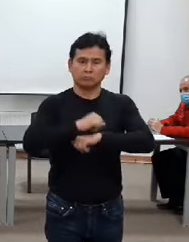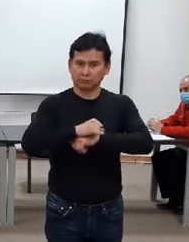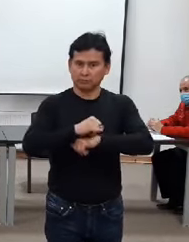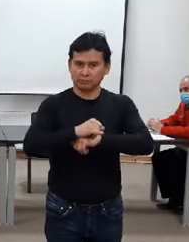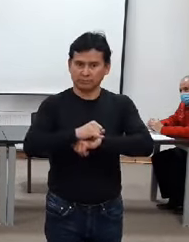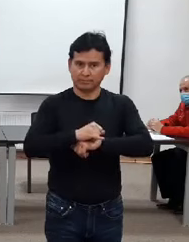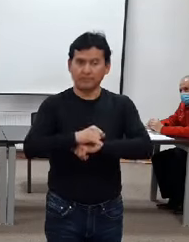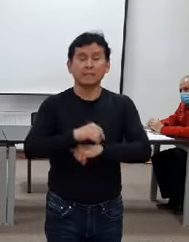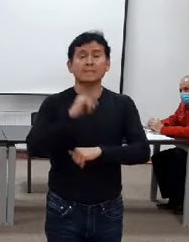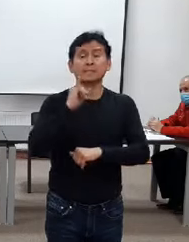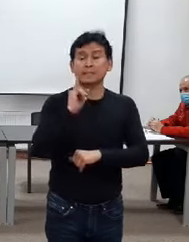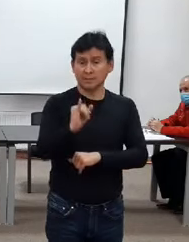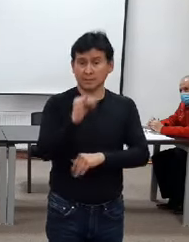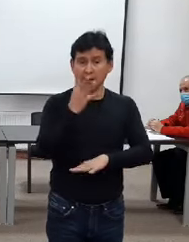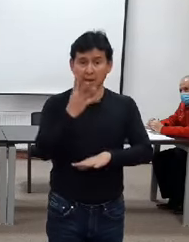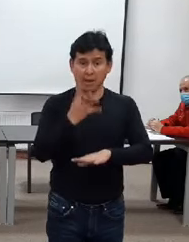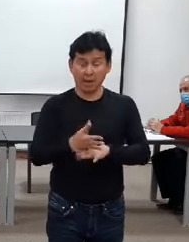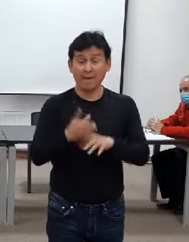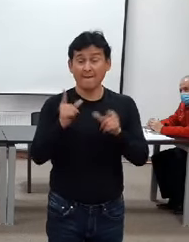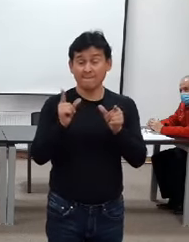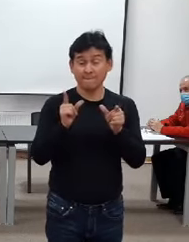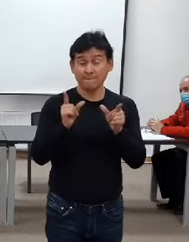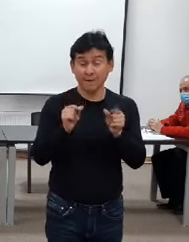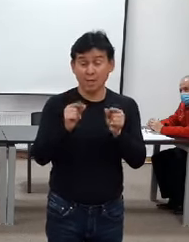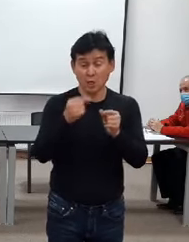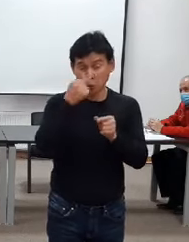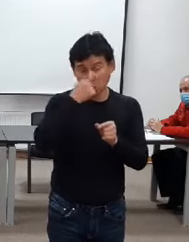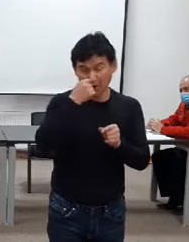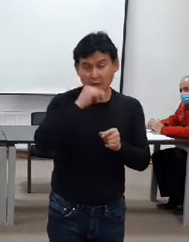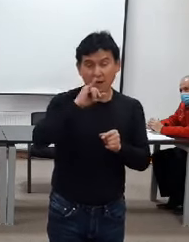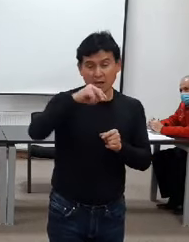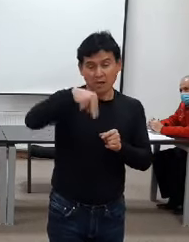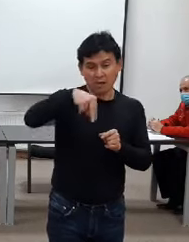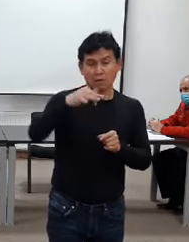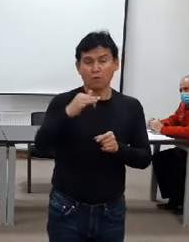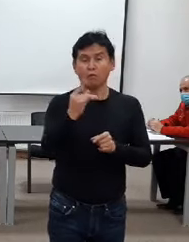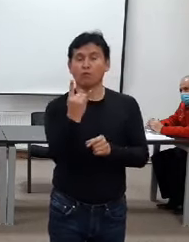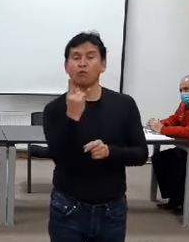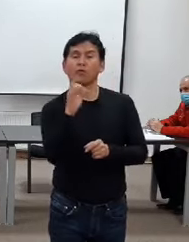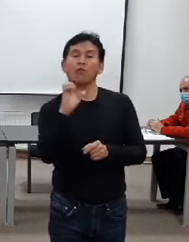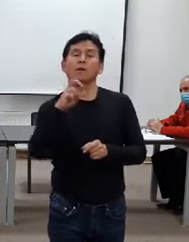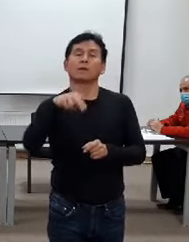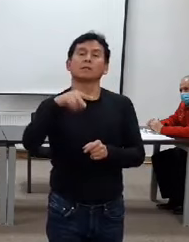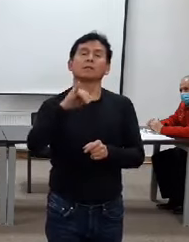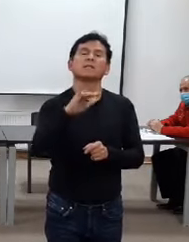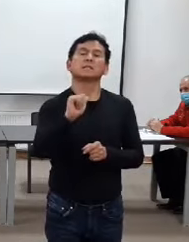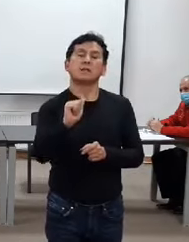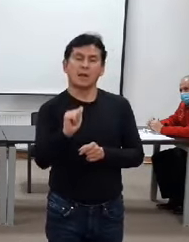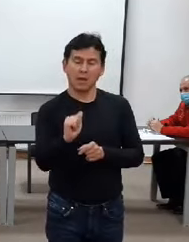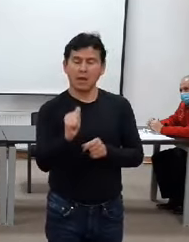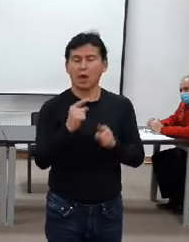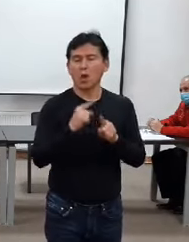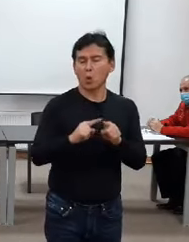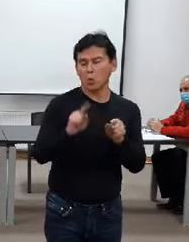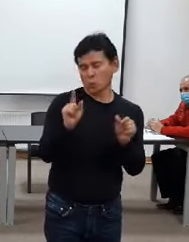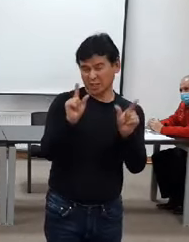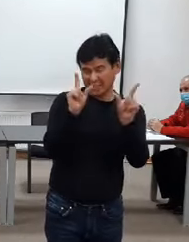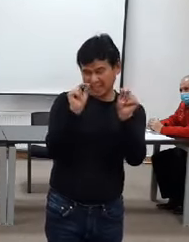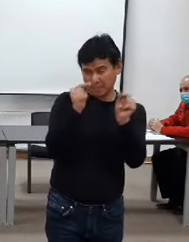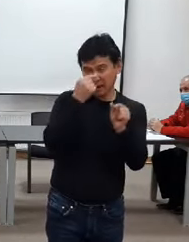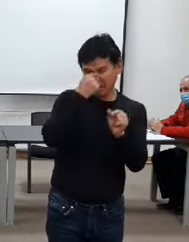Si tenemos virus respiratorios como la influenza, como el BRS, como la misma bacteria Bordetella, que